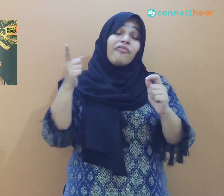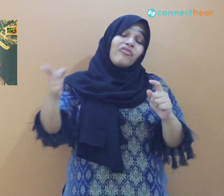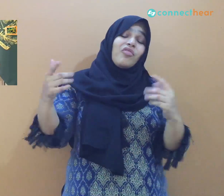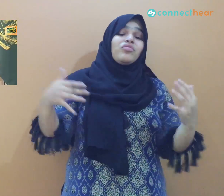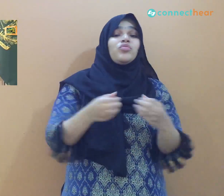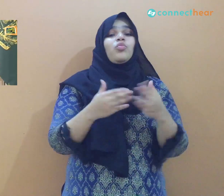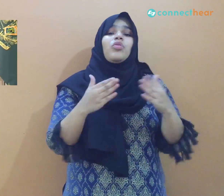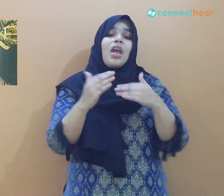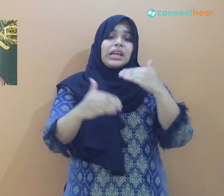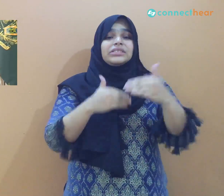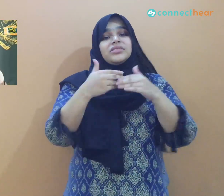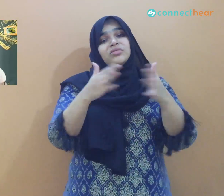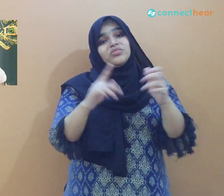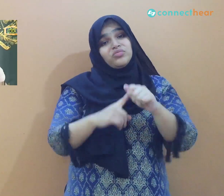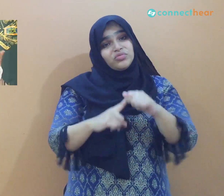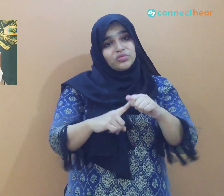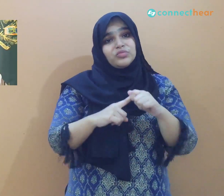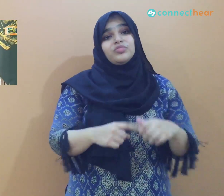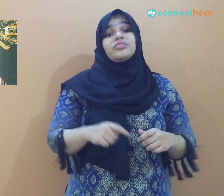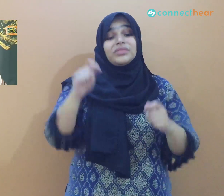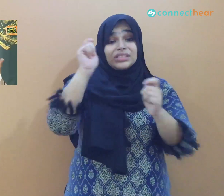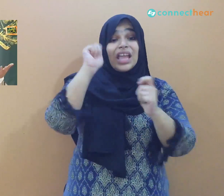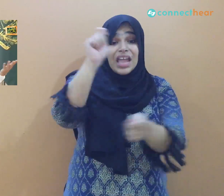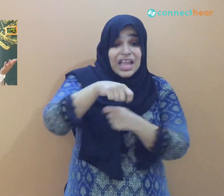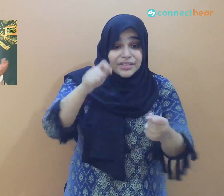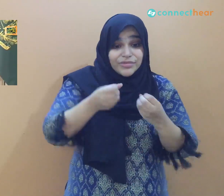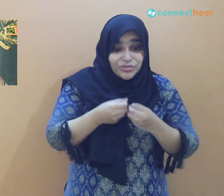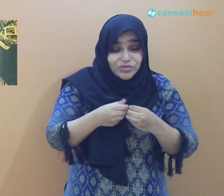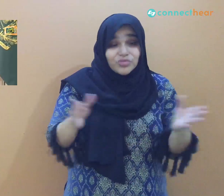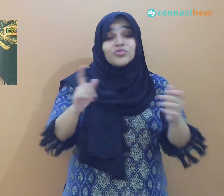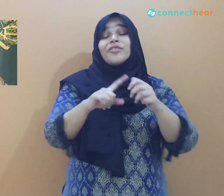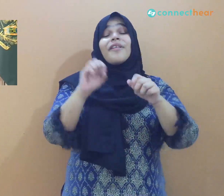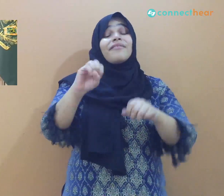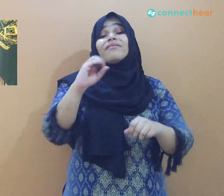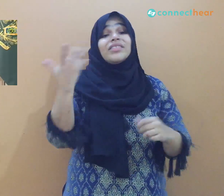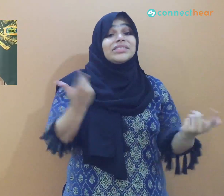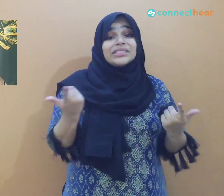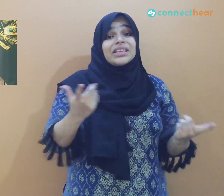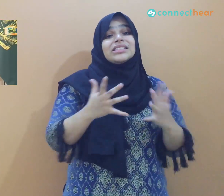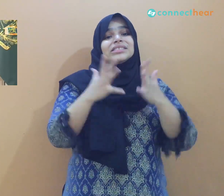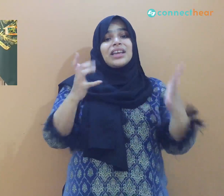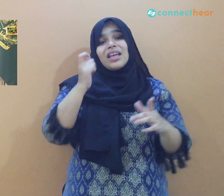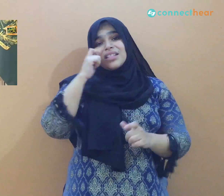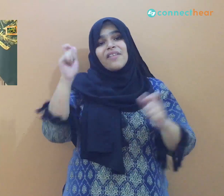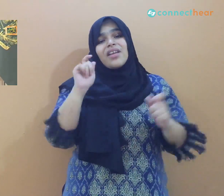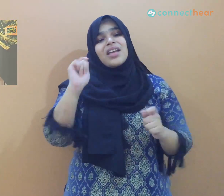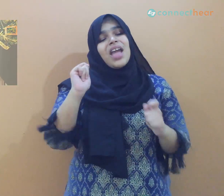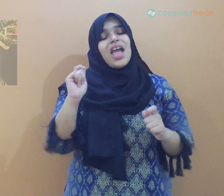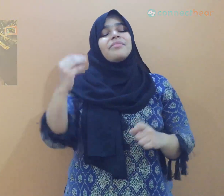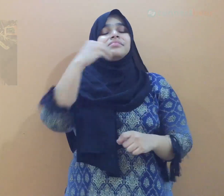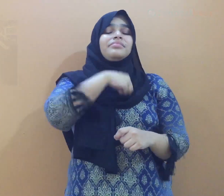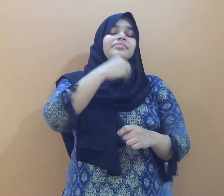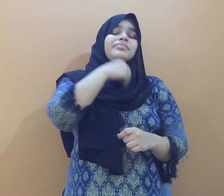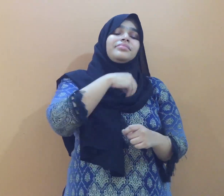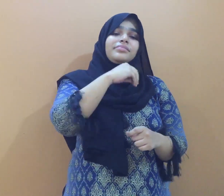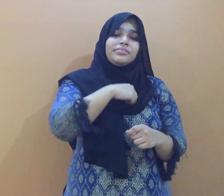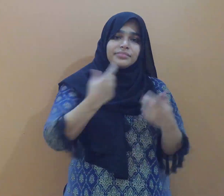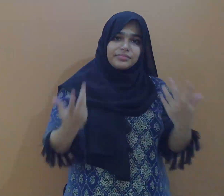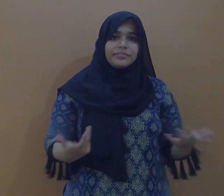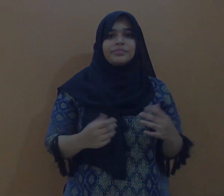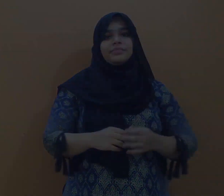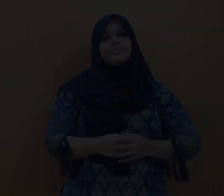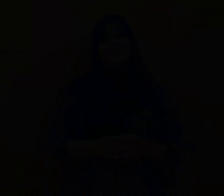قسم کا انسینٹو دیں تاکہ کنسٹرکشن شروع ہو، اور اس کا مقصد یہ ہے کہ زیادہ سے زیادہ لوگوں کو، مزدوروں کو روزگار ملے.